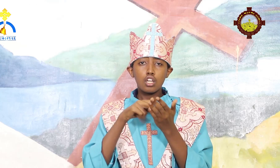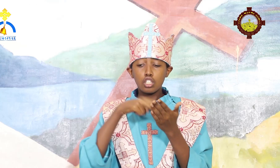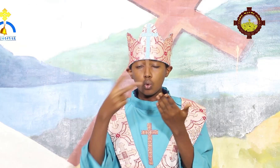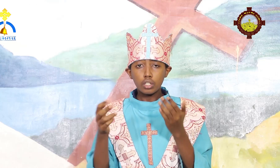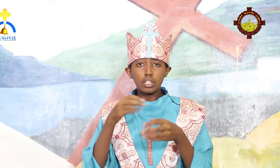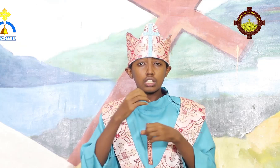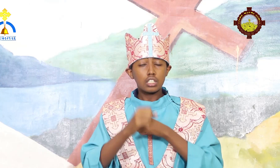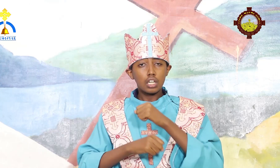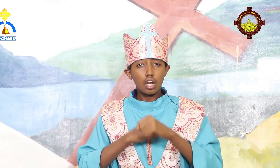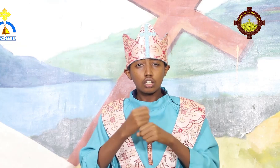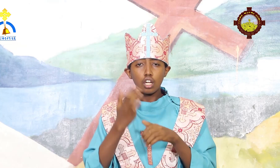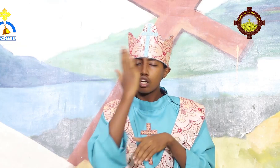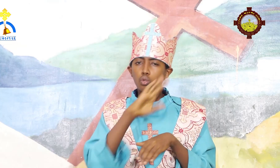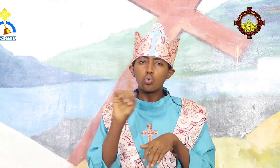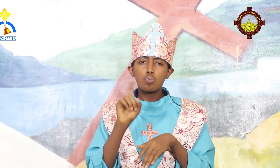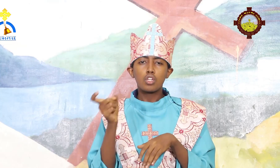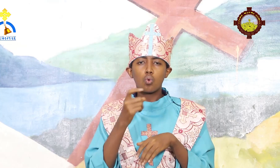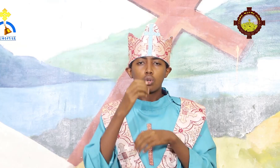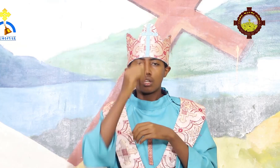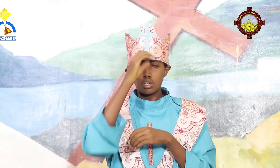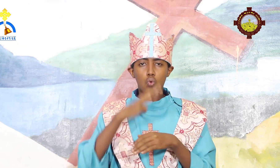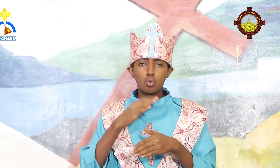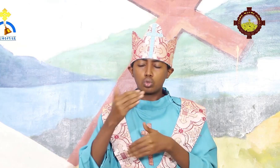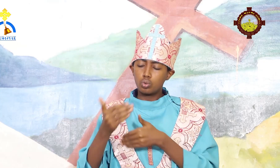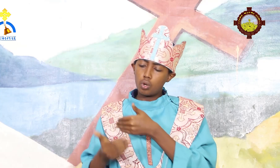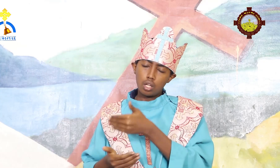ለማዳን ሲወርቅ ሲንገላታ ከቶ ምን ይሆን የሰዎች ሁለታ